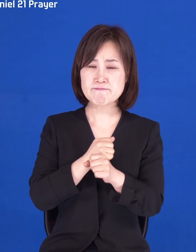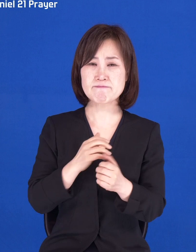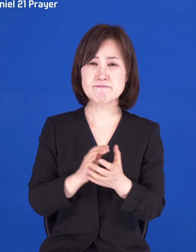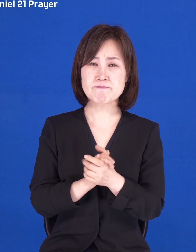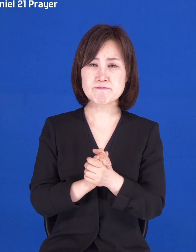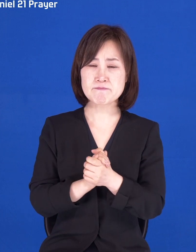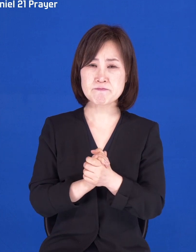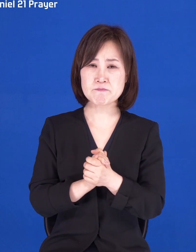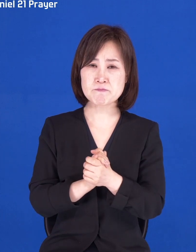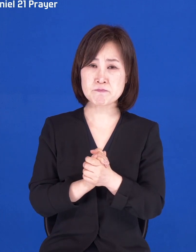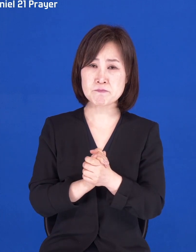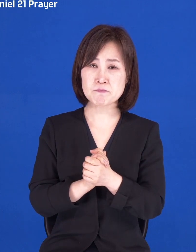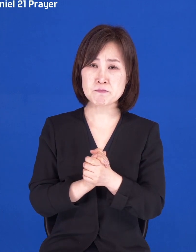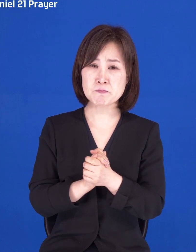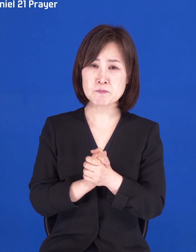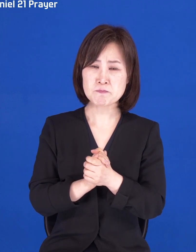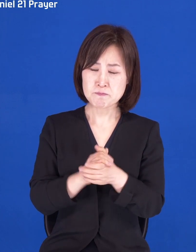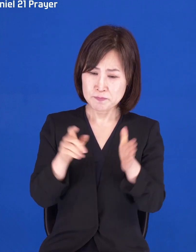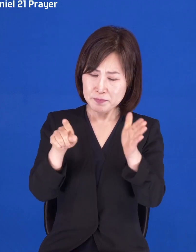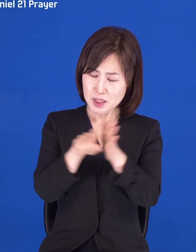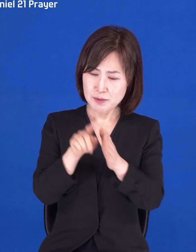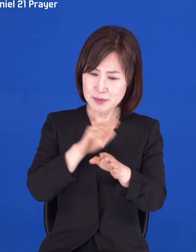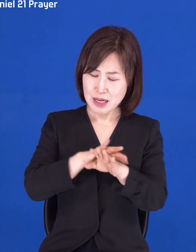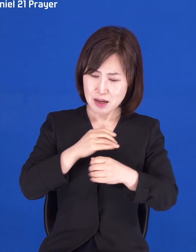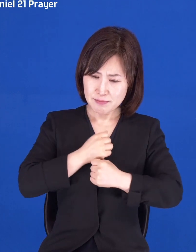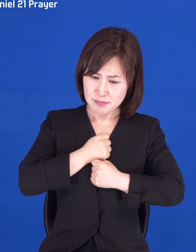이 믿음 끝까지 지켜서